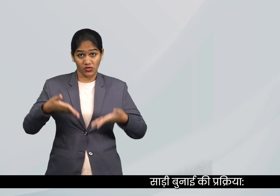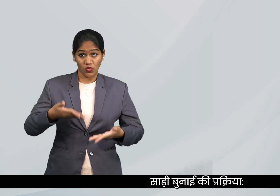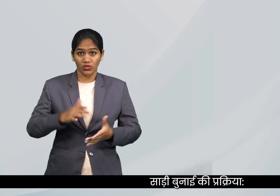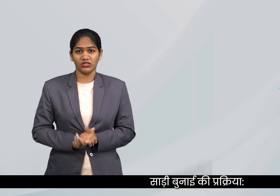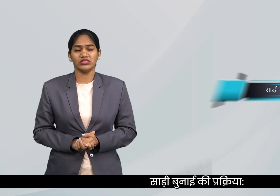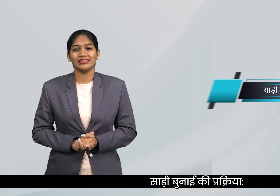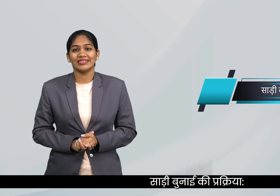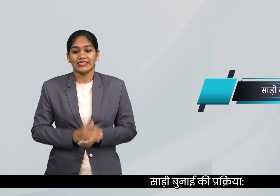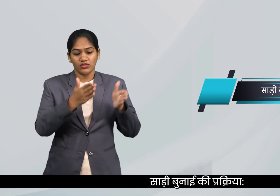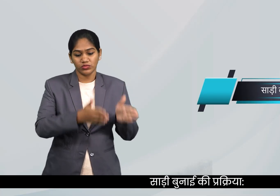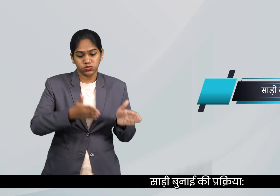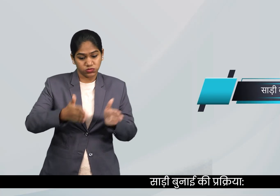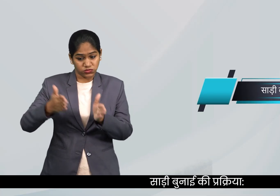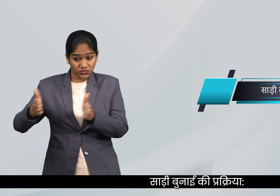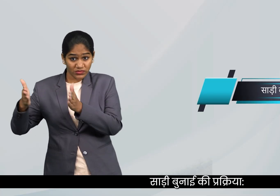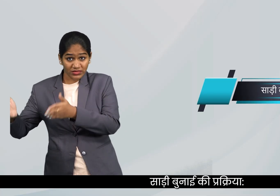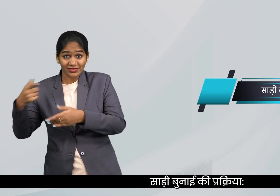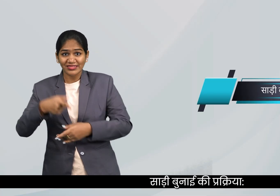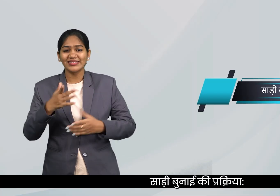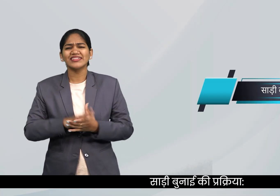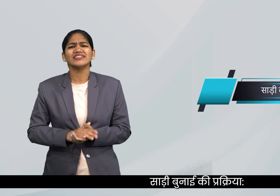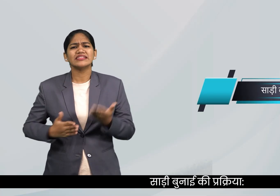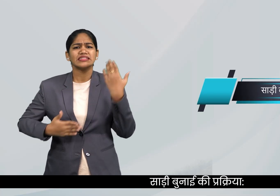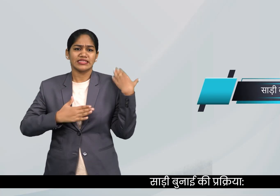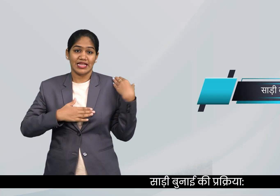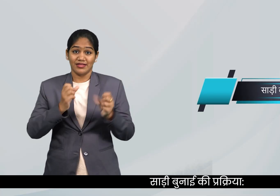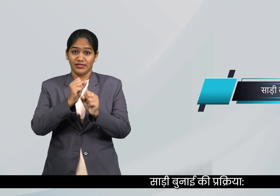साड़ी बुनाई की प्रक्रिया।